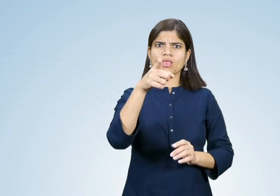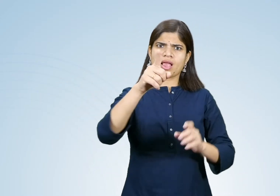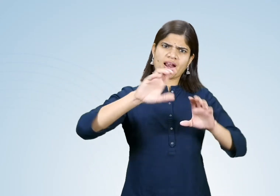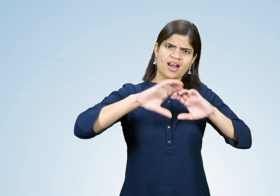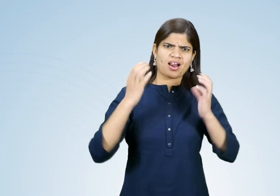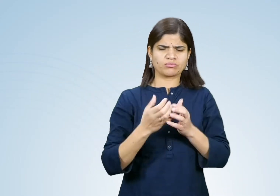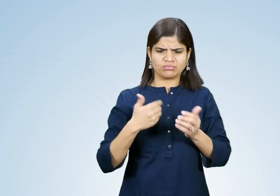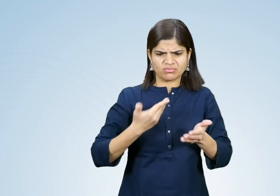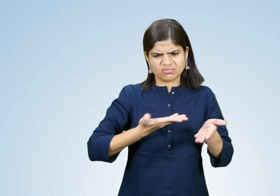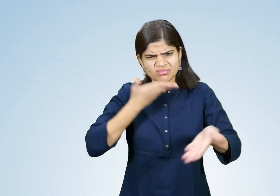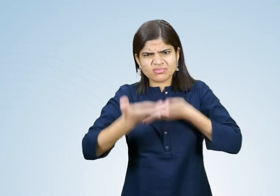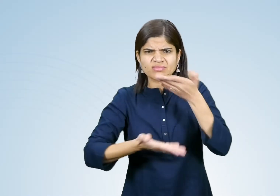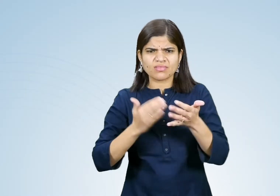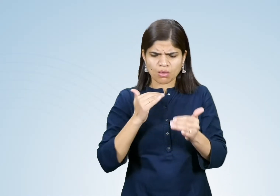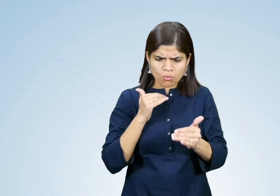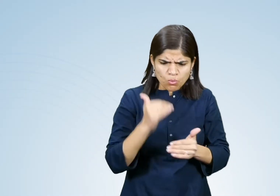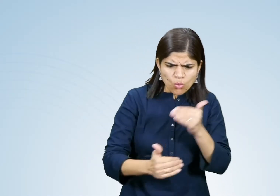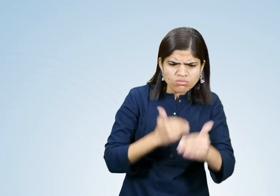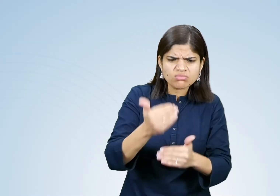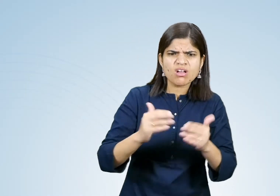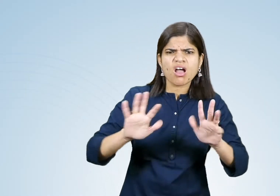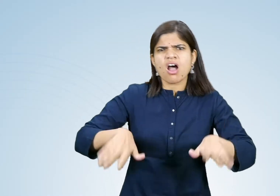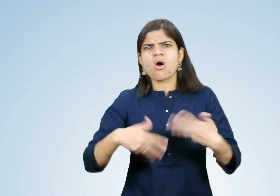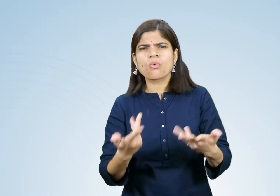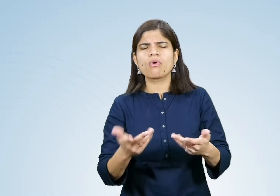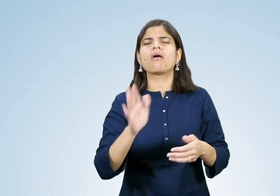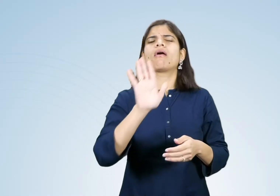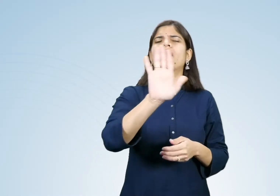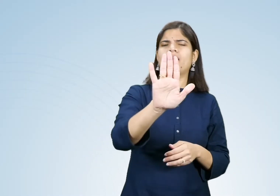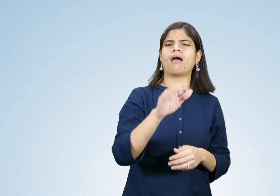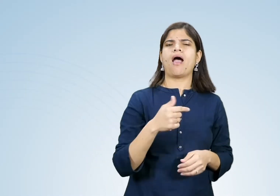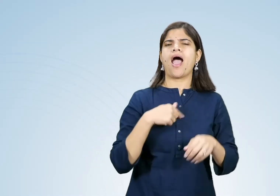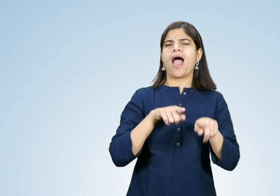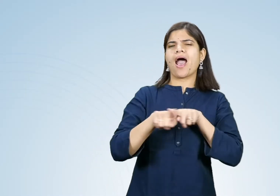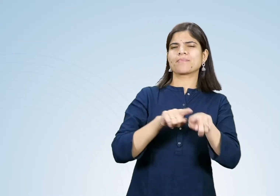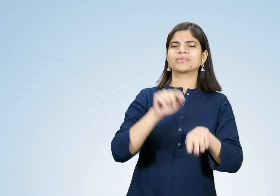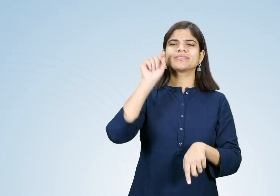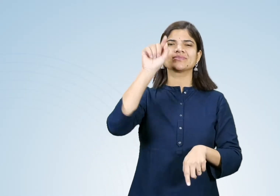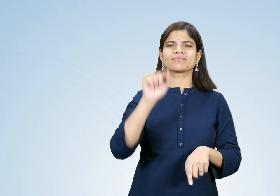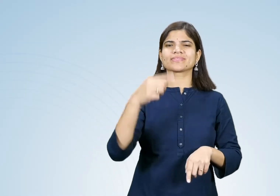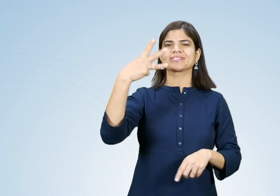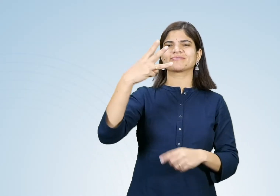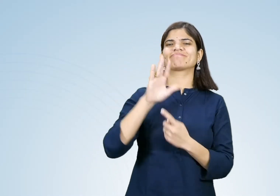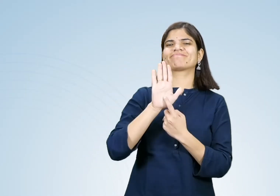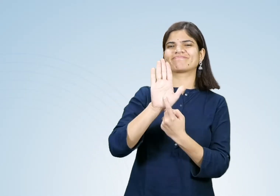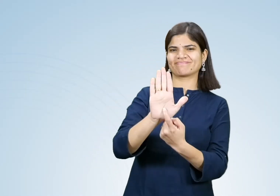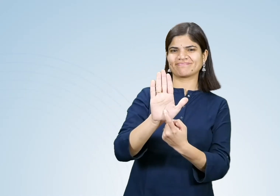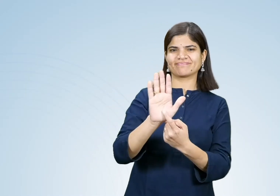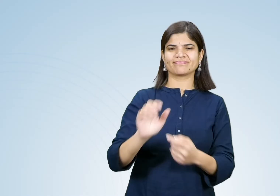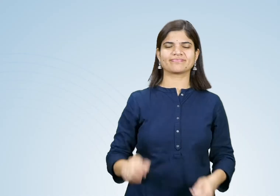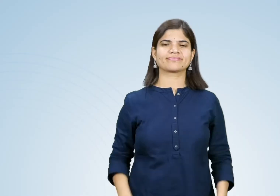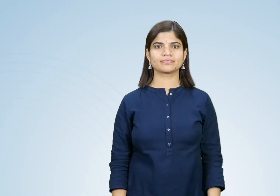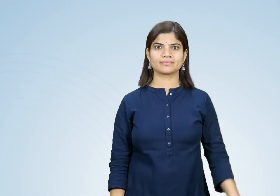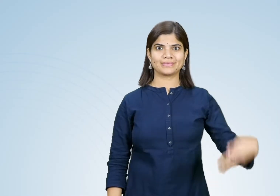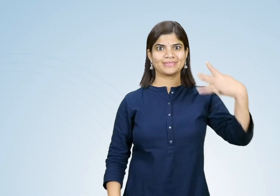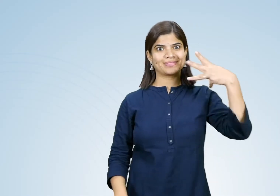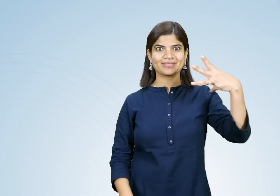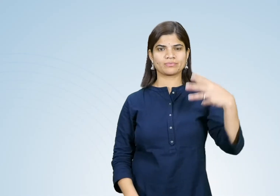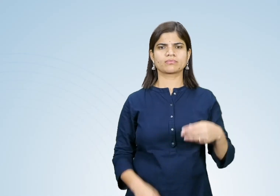कि क्लास में बच्चे को पढ़ाते हैं, कैसे देखें कि बच्चे का विकास हो रहा है या नहीं। इसके 3 उदाहरण पेश कर रही हूँ।